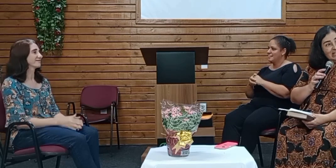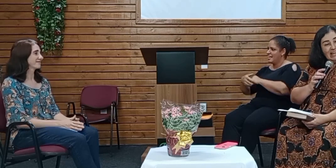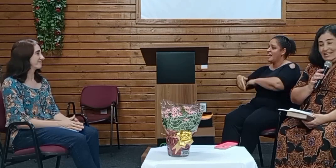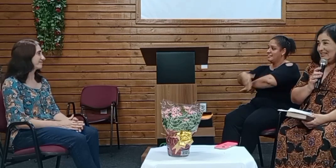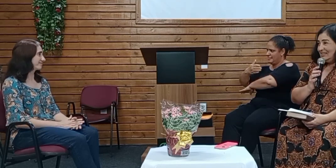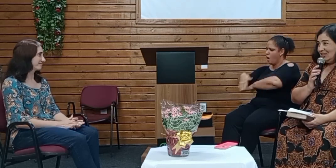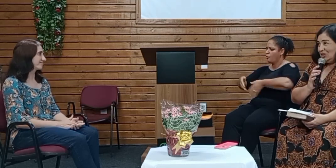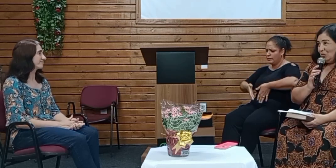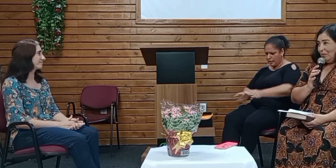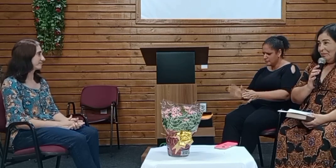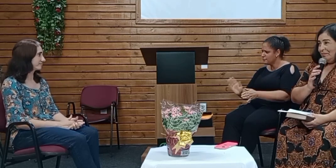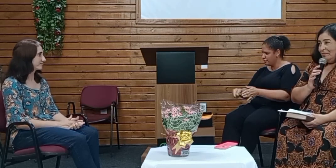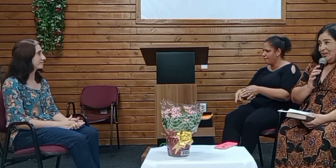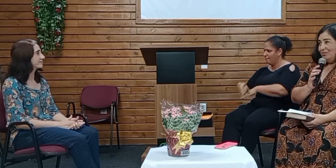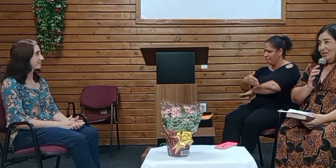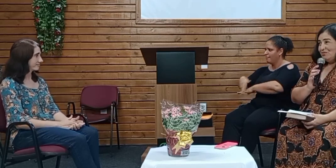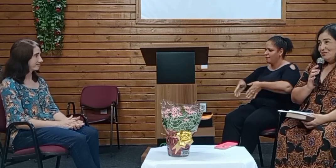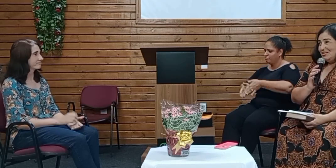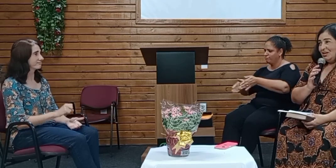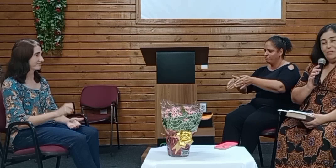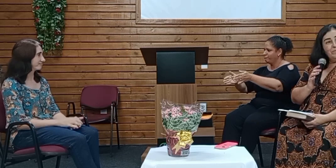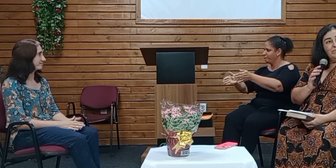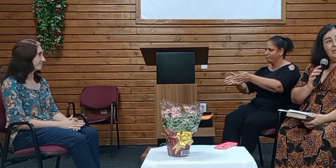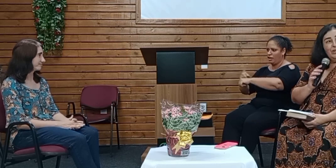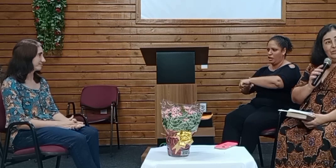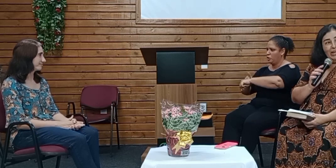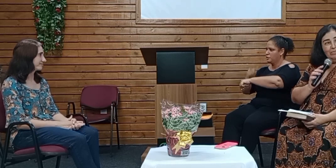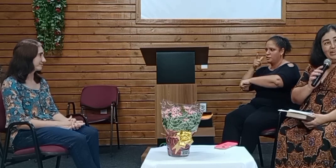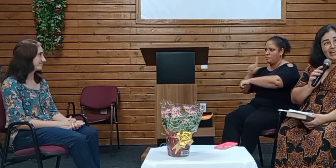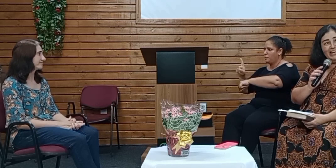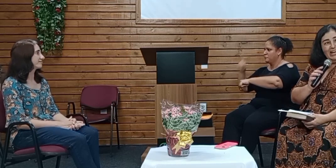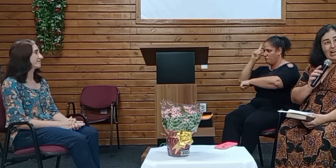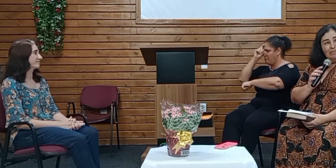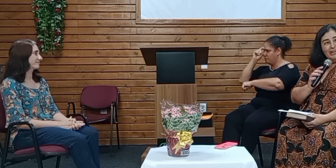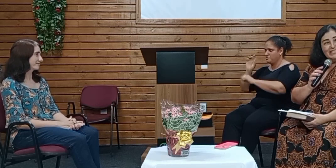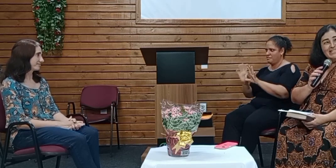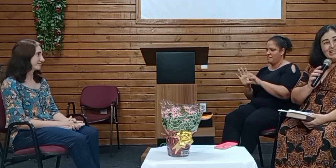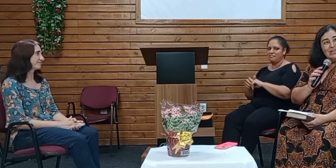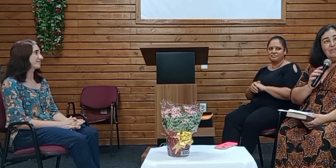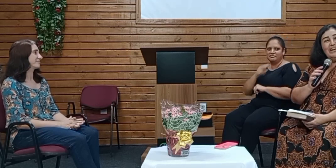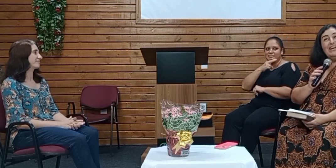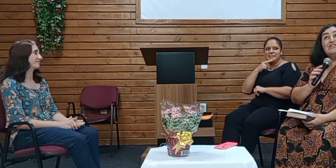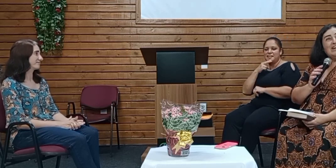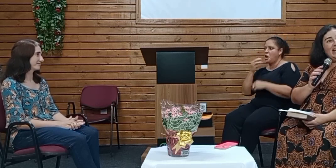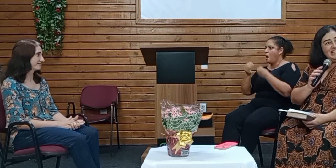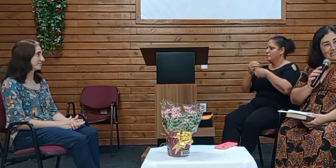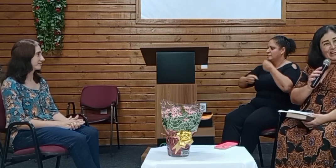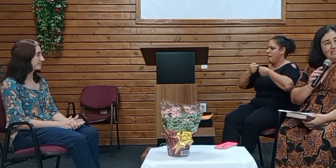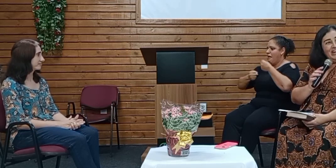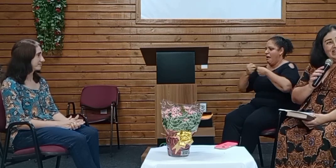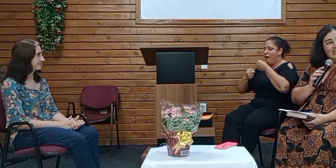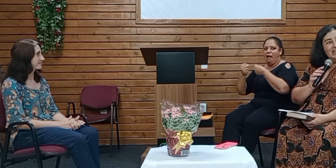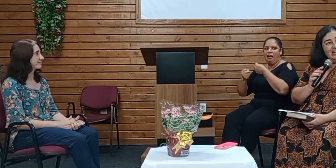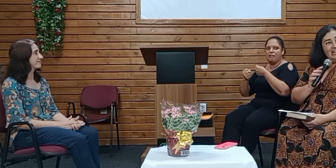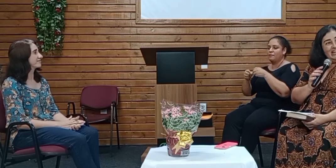na estrada. Meu Deus do céu. Não deu tempo, né? A ver se dissesse correndo de casa. Mas